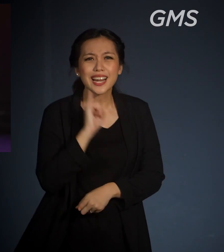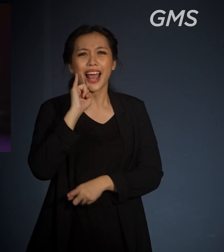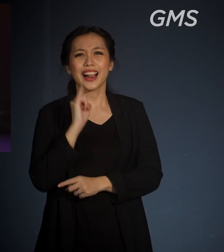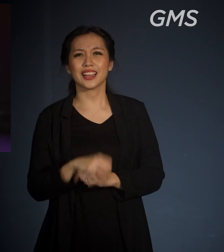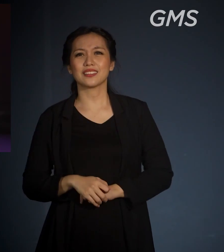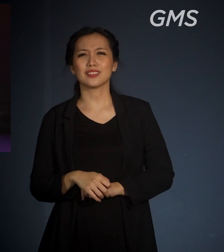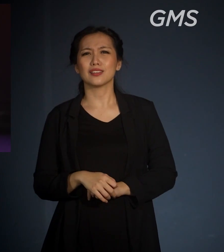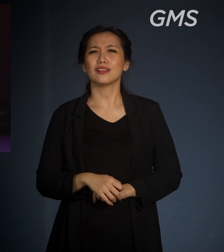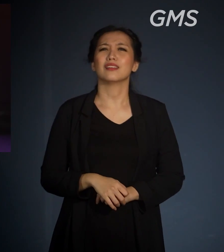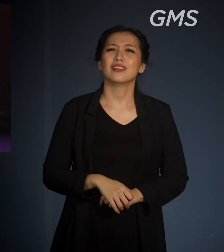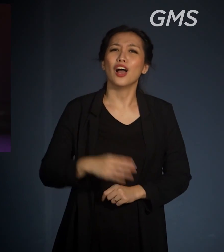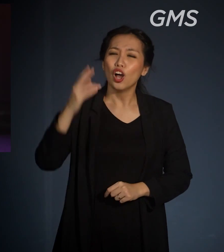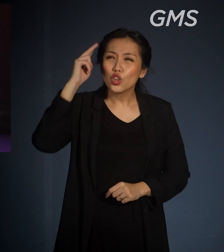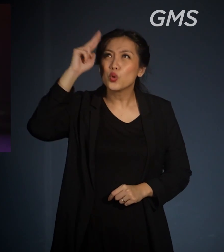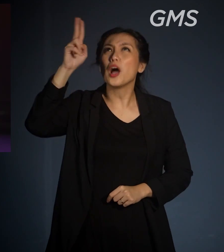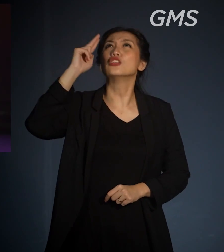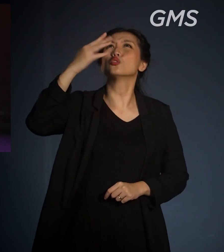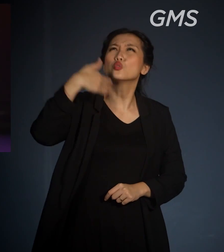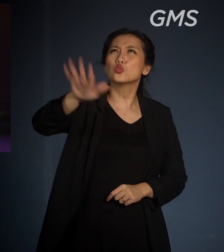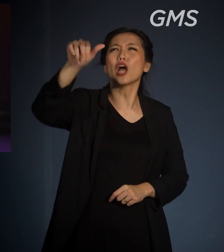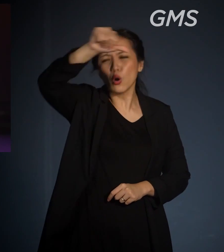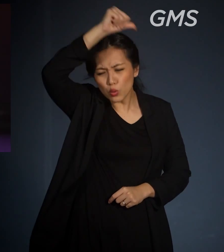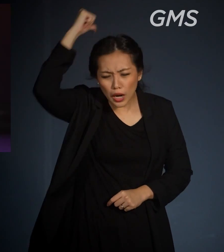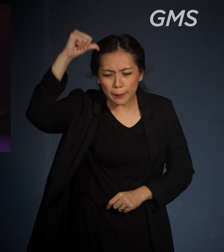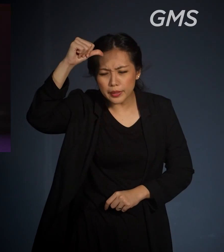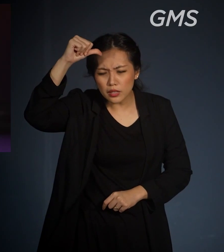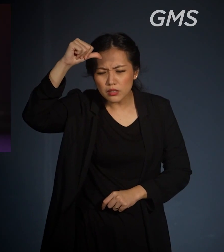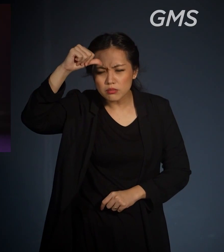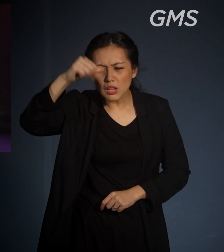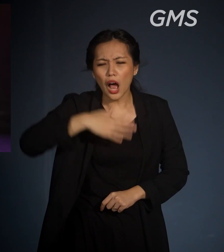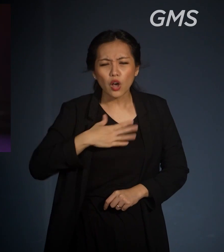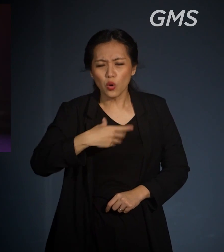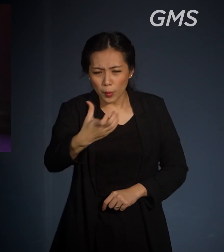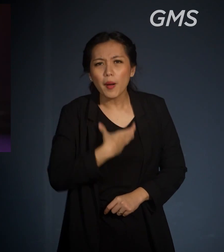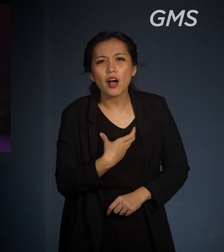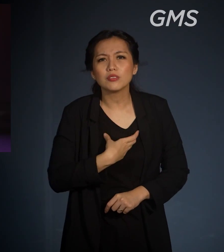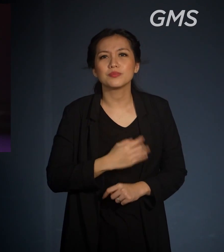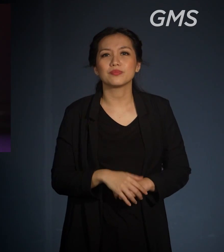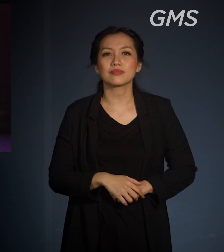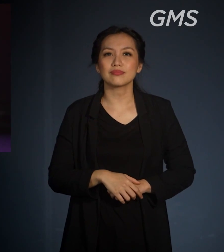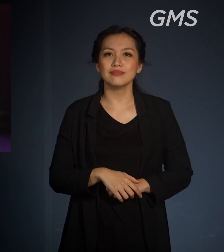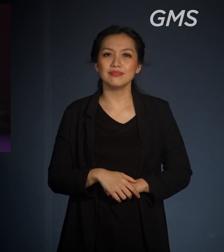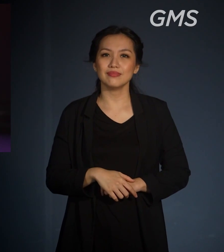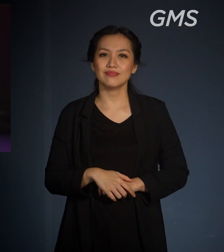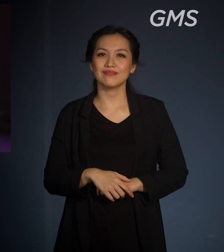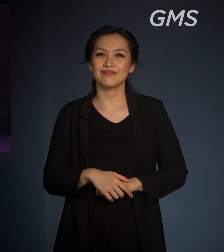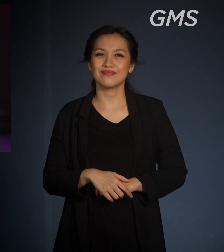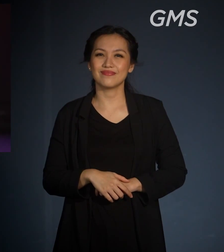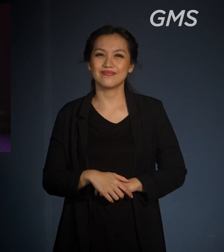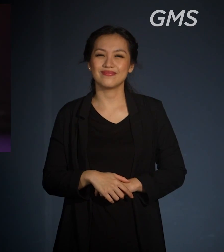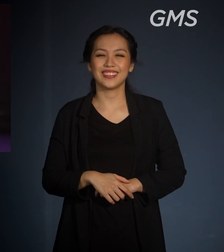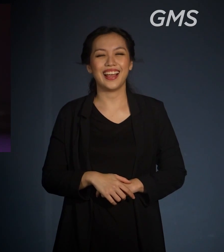yang Tuhan sudah tanamkan dalam dirinya bekerja. Dan gara-gara dia kalahkan Goliat itu, saudara,